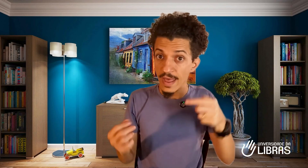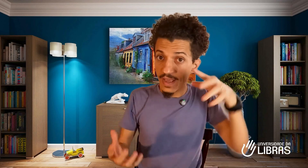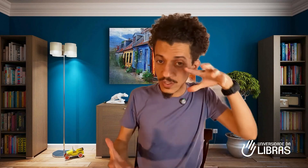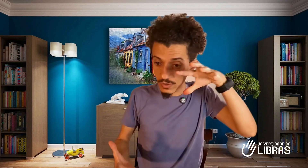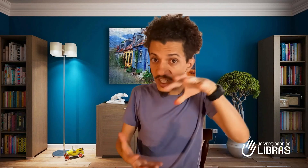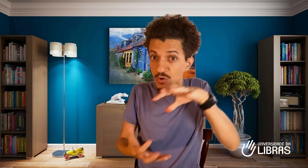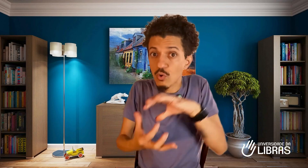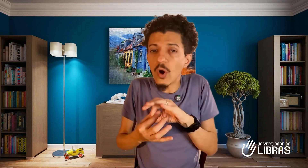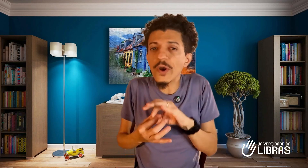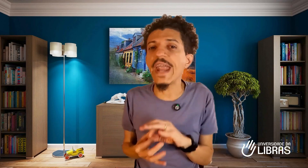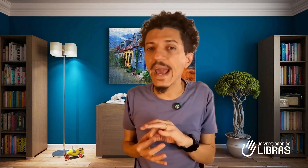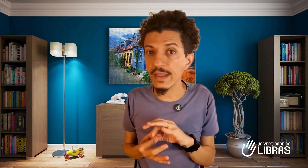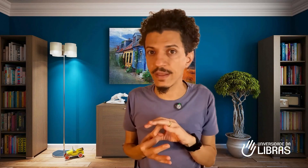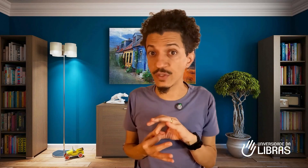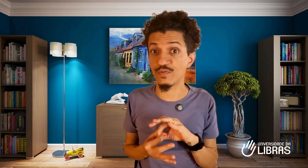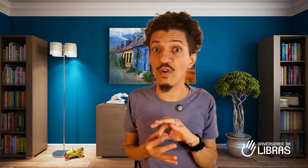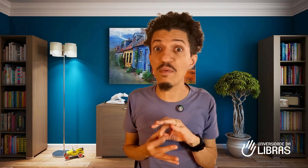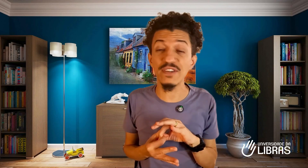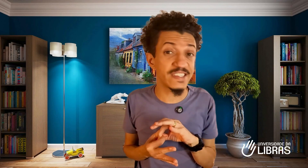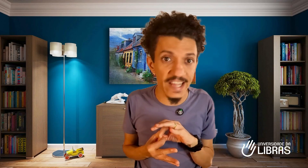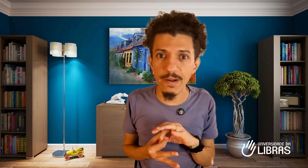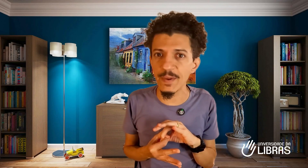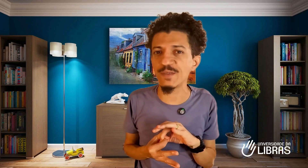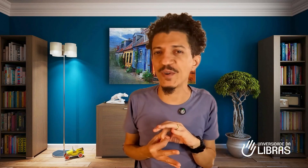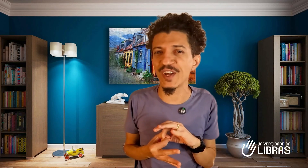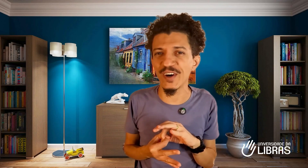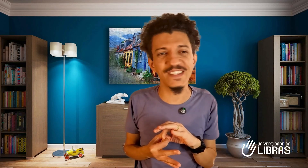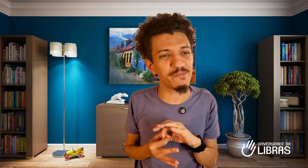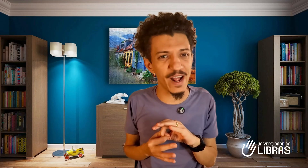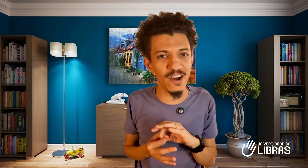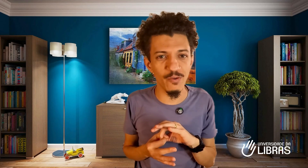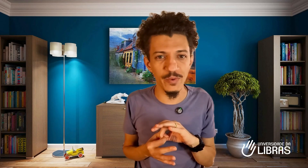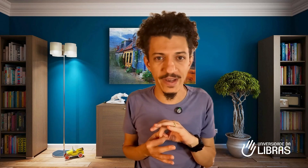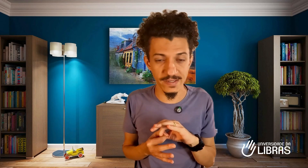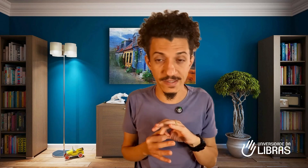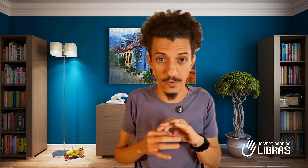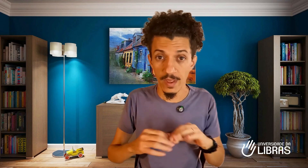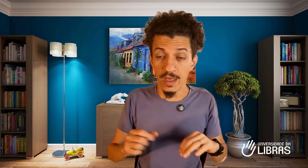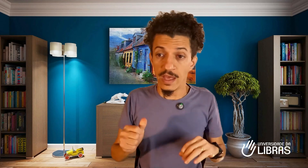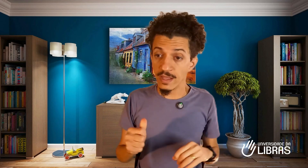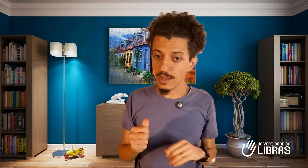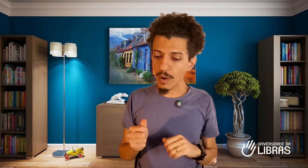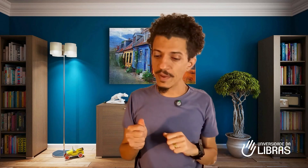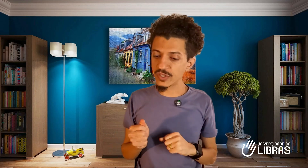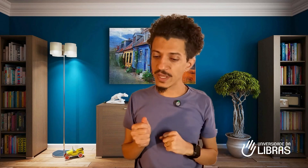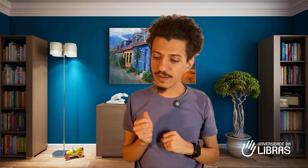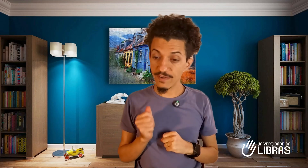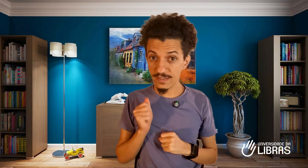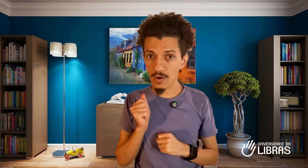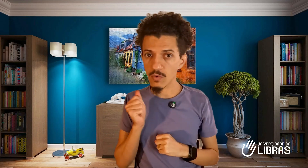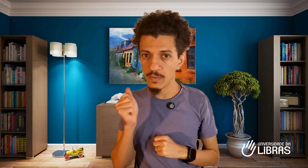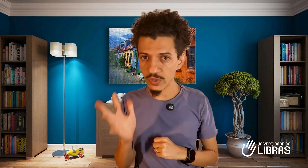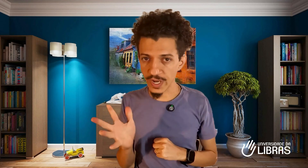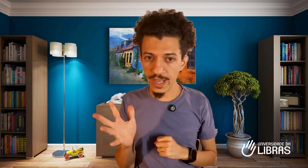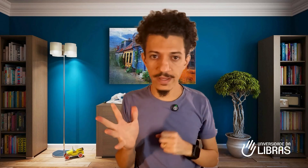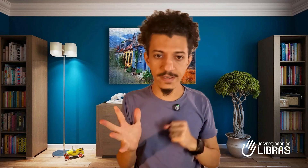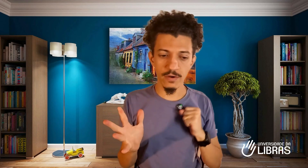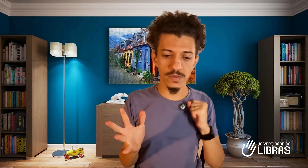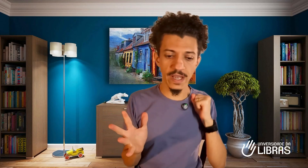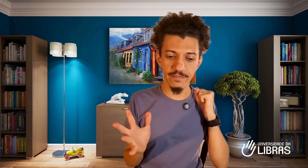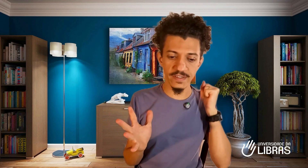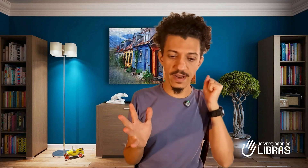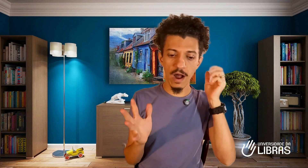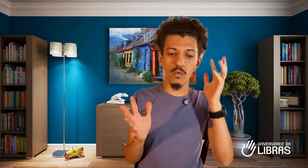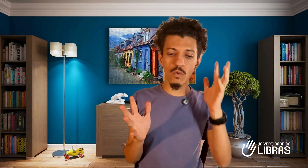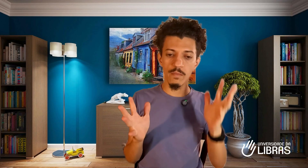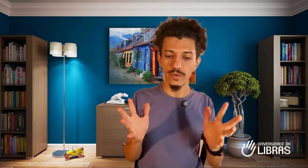facial e isso se conecta de forma extremamente poderosa para a comunicação. Então, à medida em que você faz algo com a mão direita, você